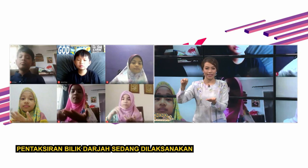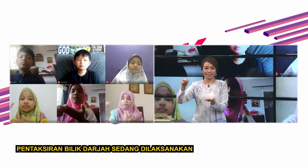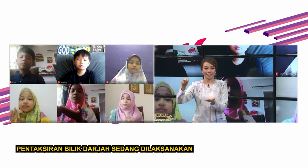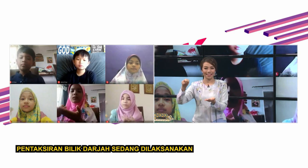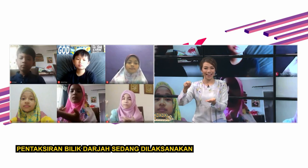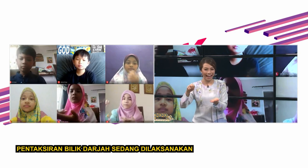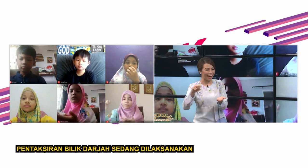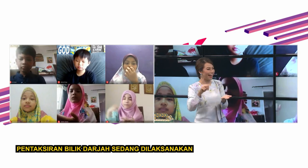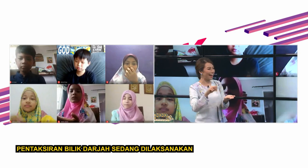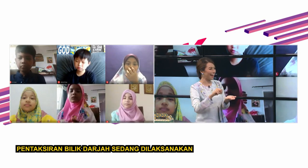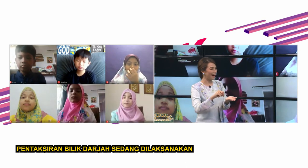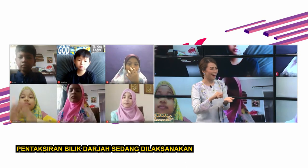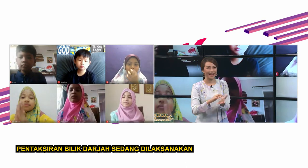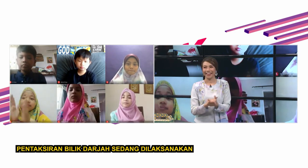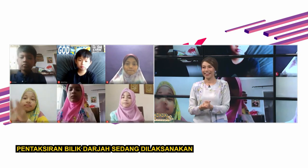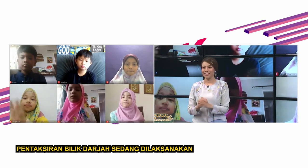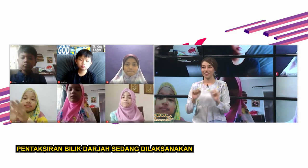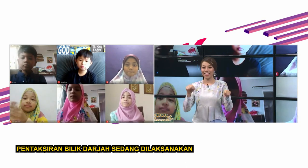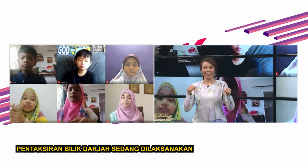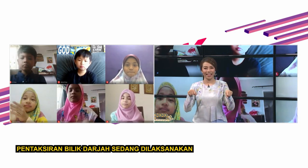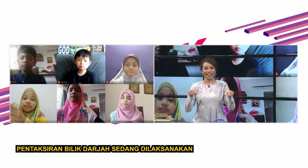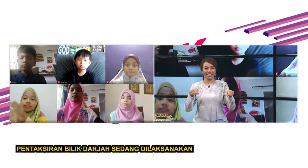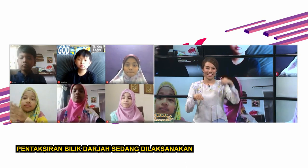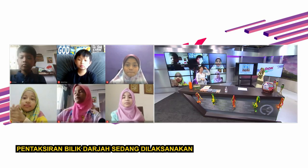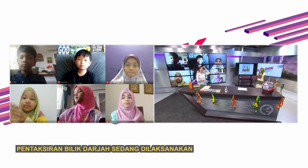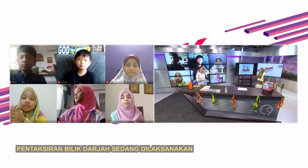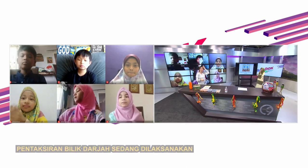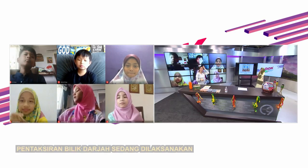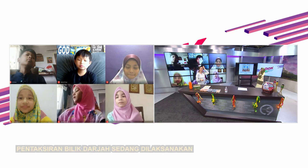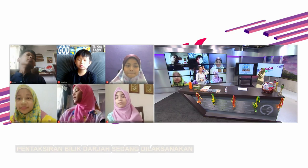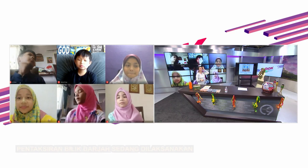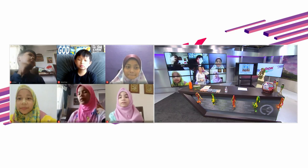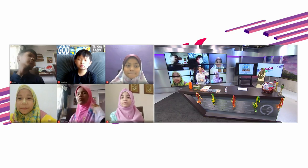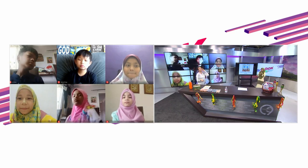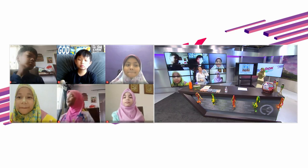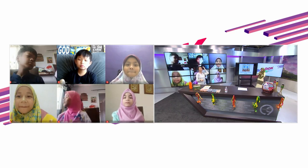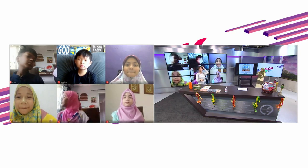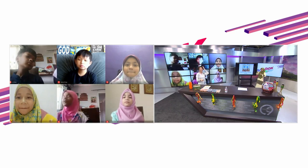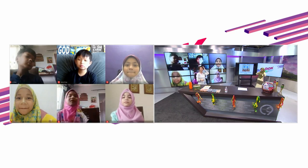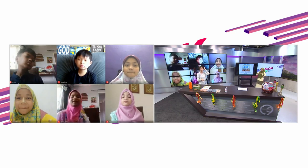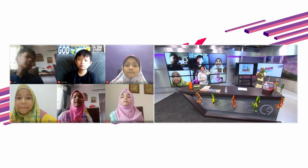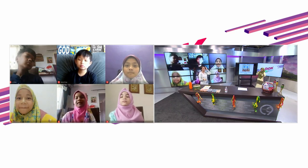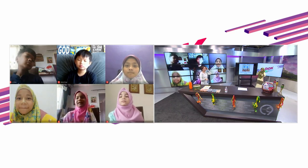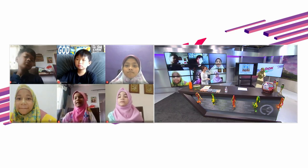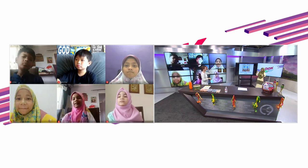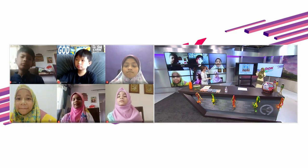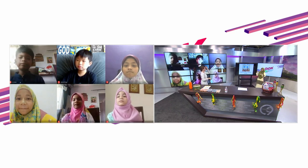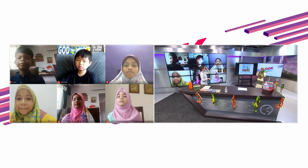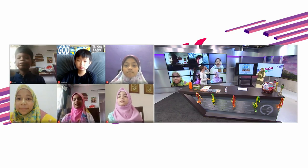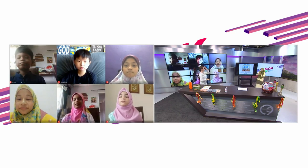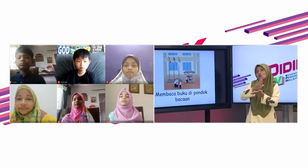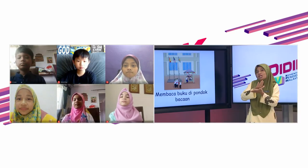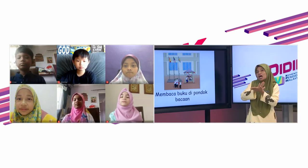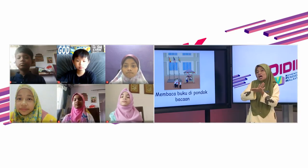An. Boleh? Bagus tak? Okey. Ini aktiviti yang ada